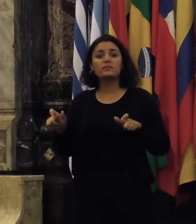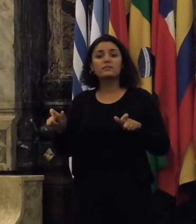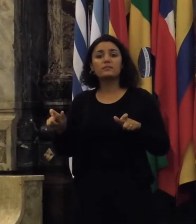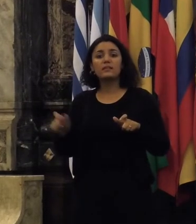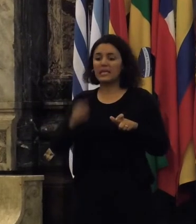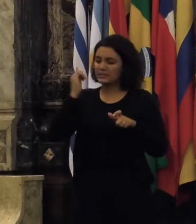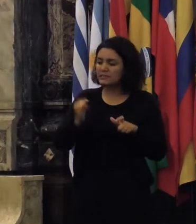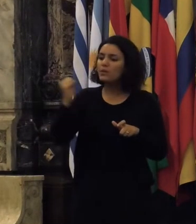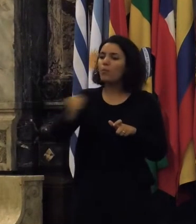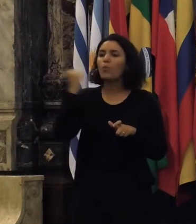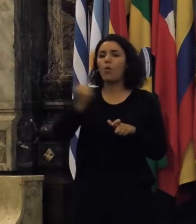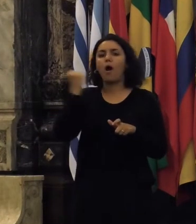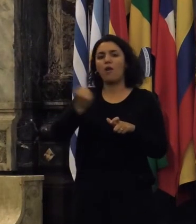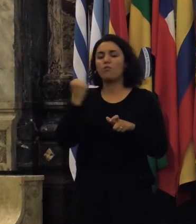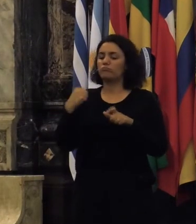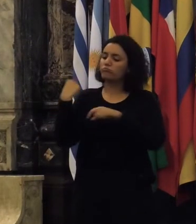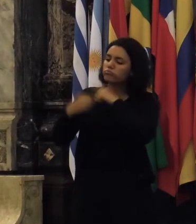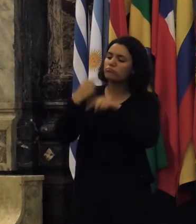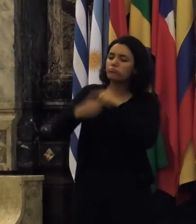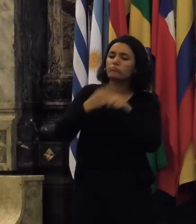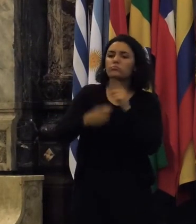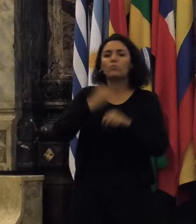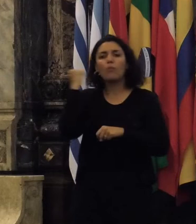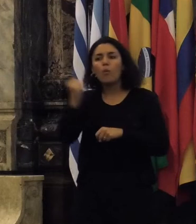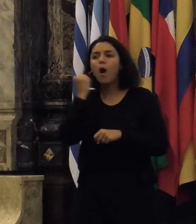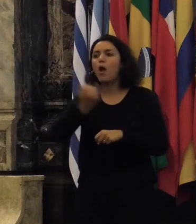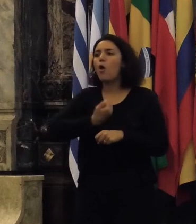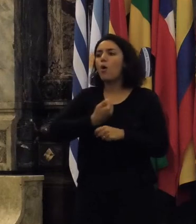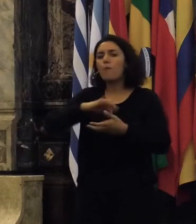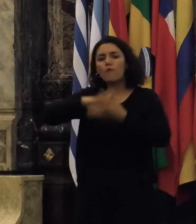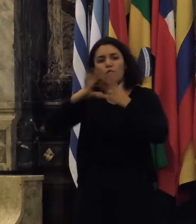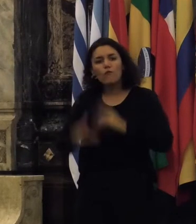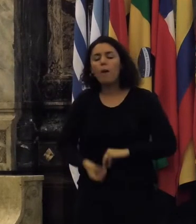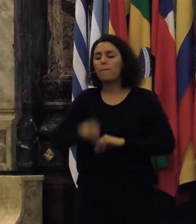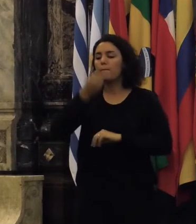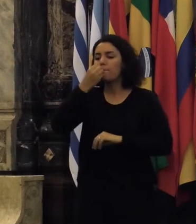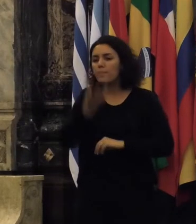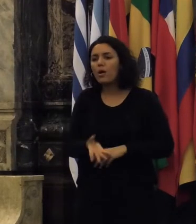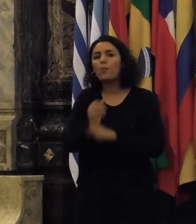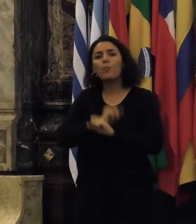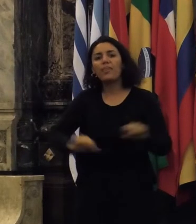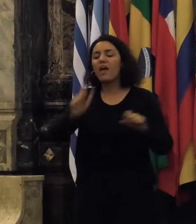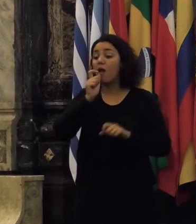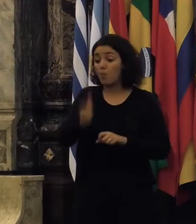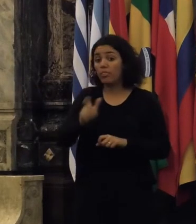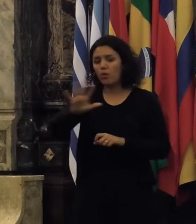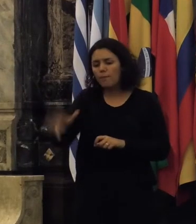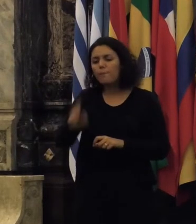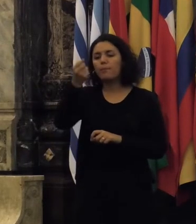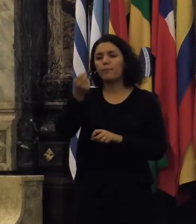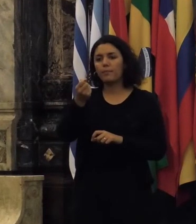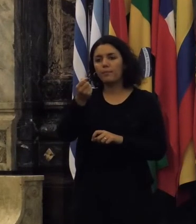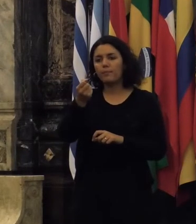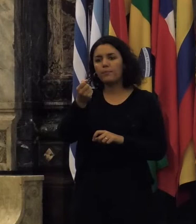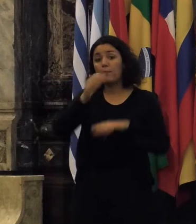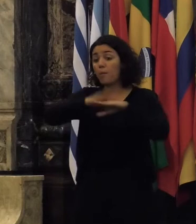a buscar permanentemente de qué forma... encontramos algún tipo de argumento que, al menos por